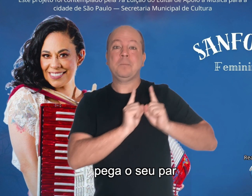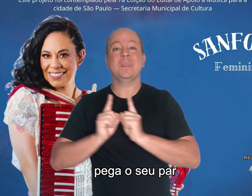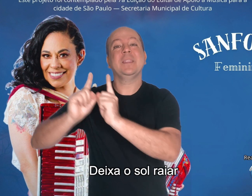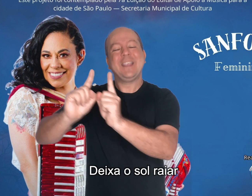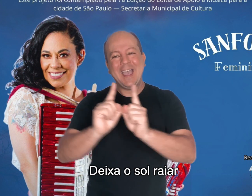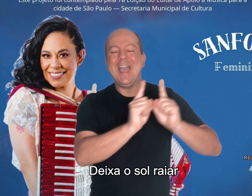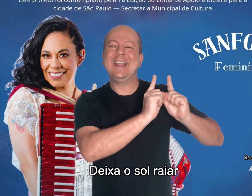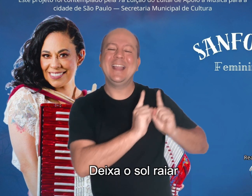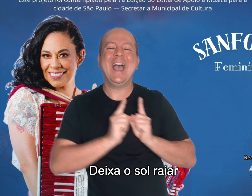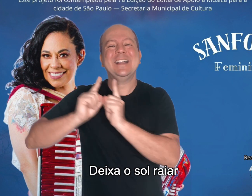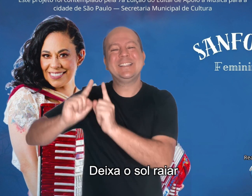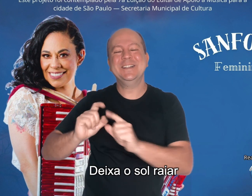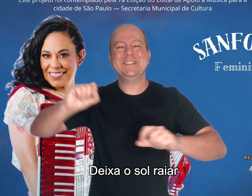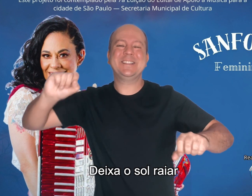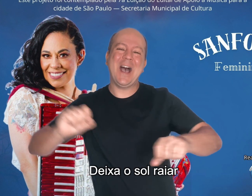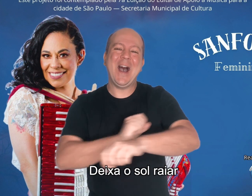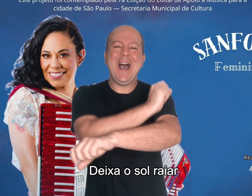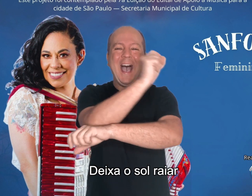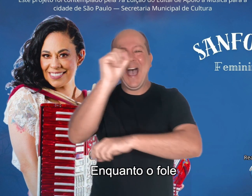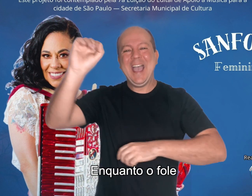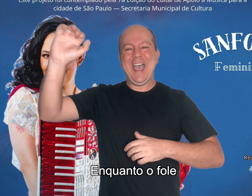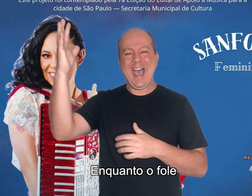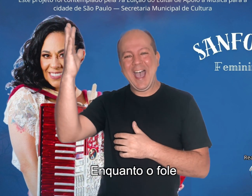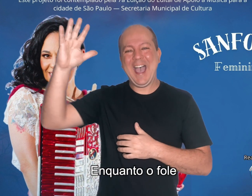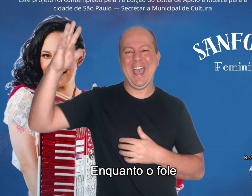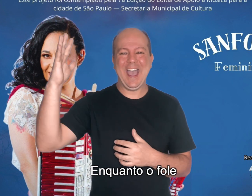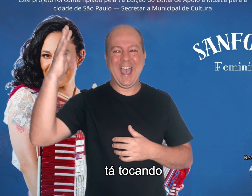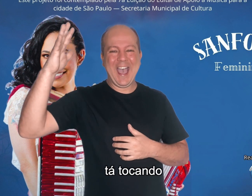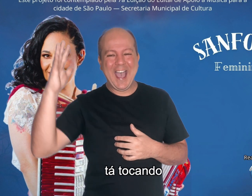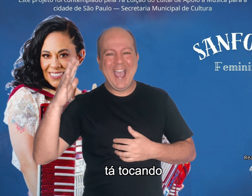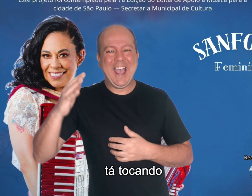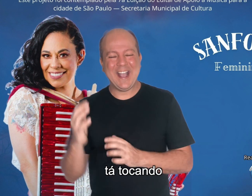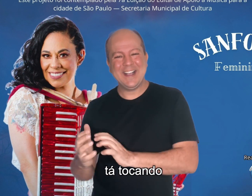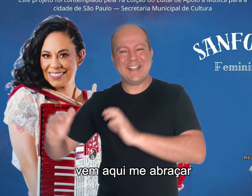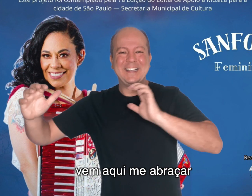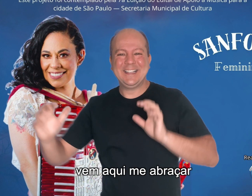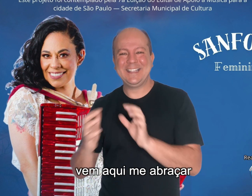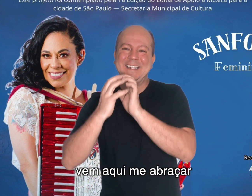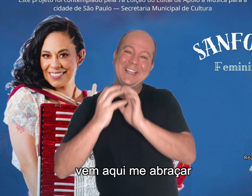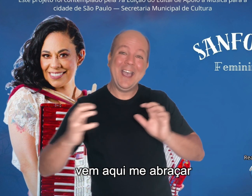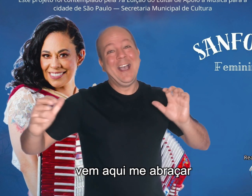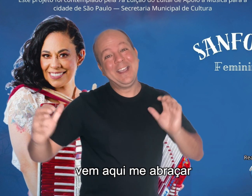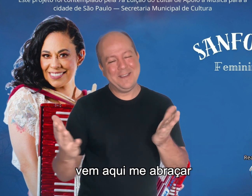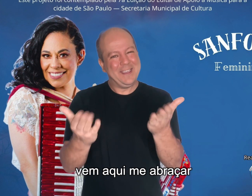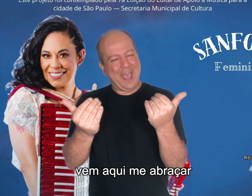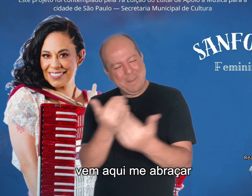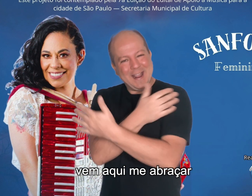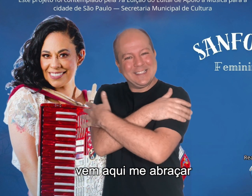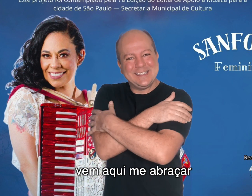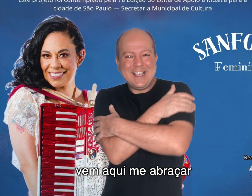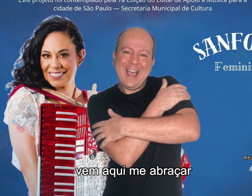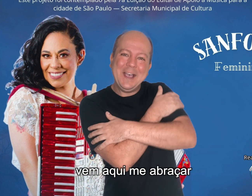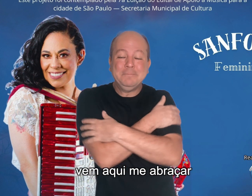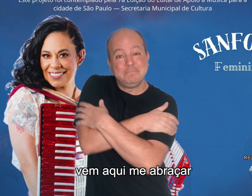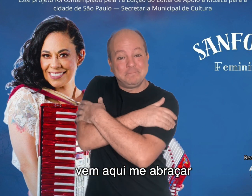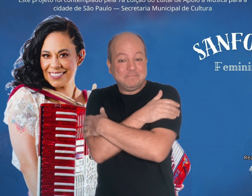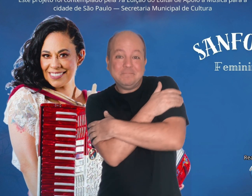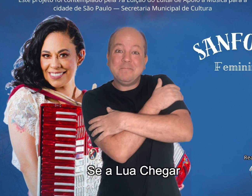P deixa o sol raiar enquanto po tá tocando vem aqui me